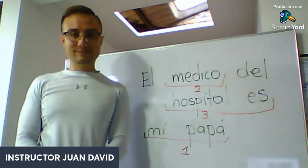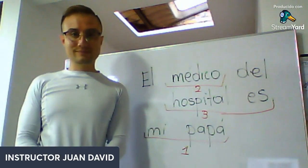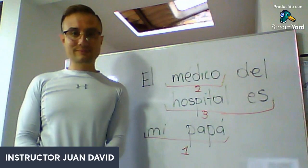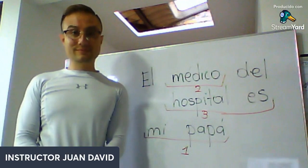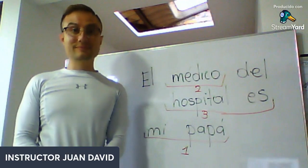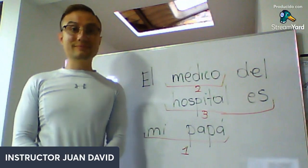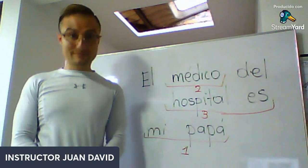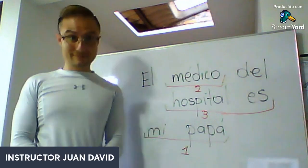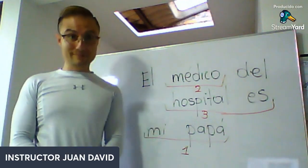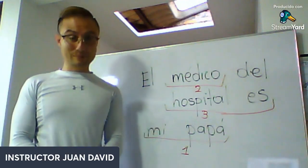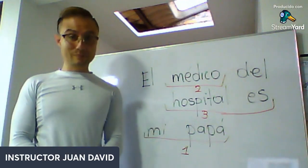sí